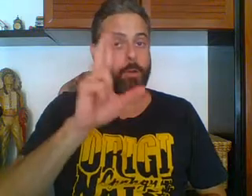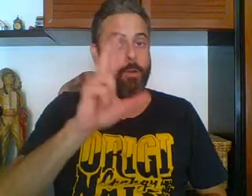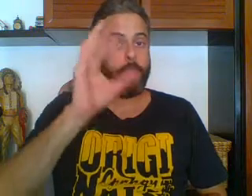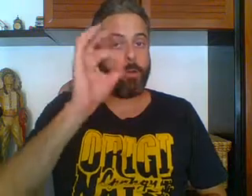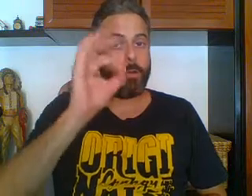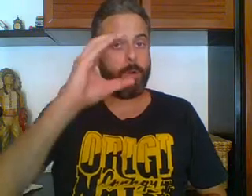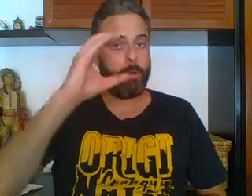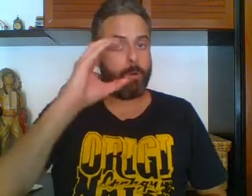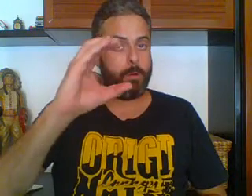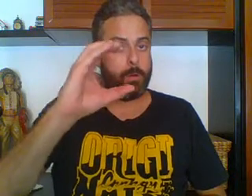fuerza.